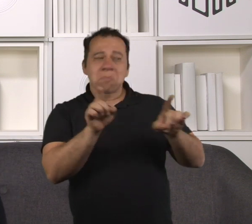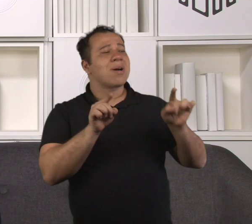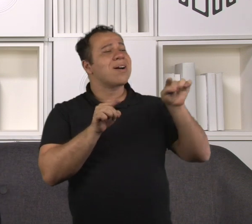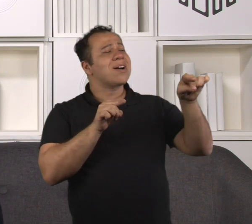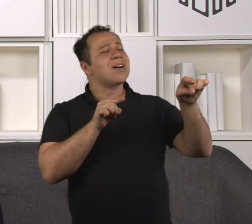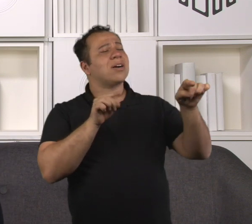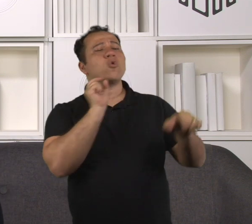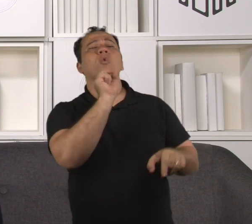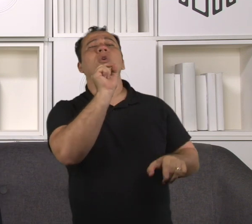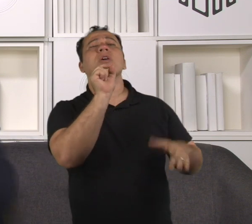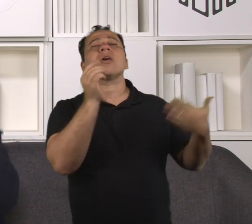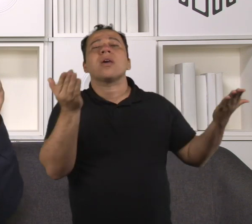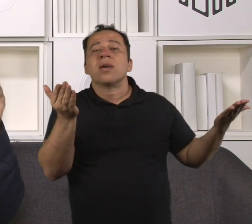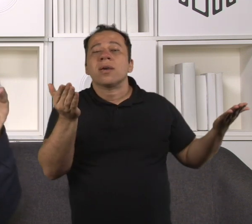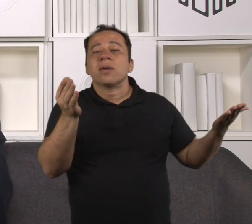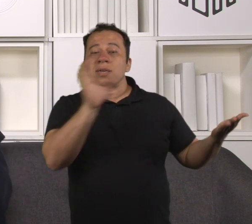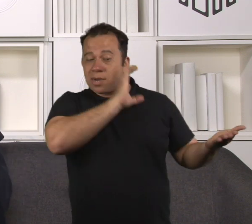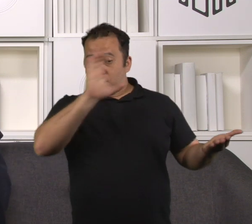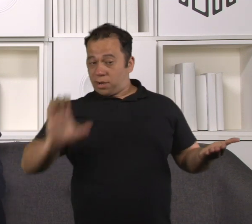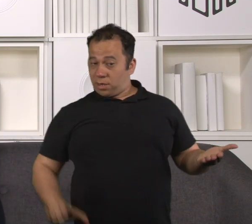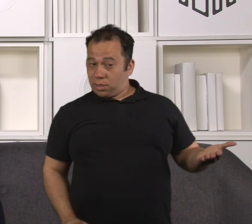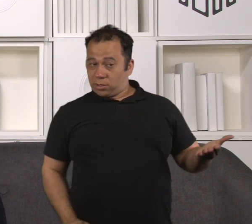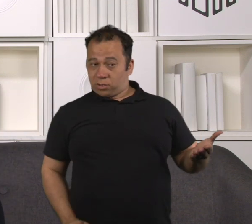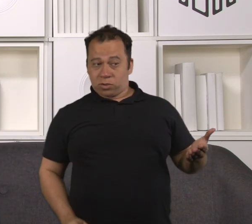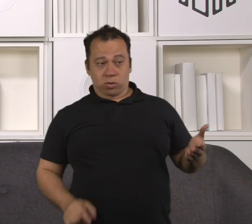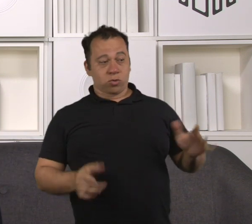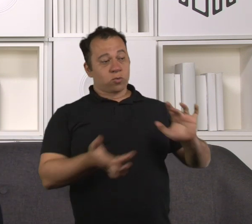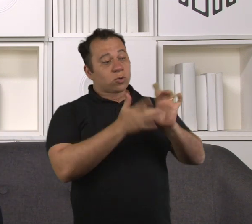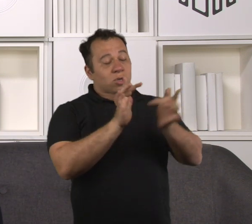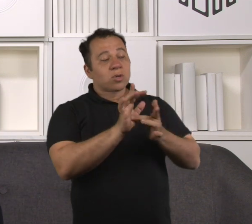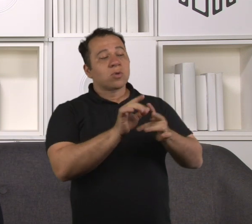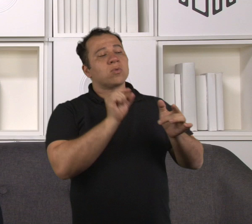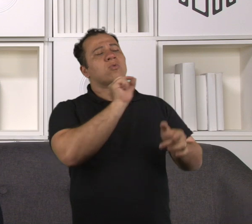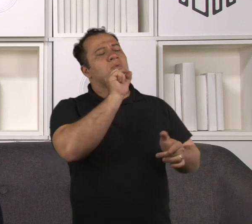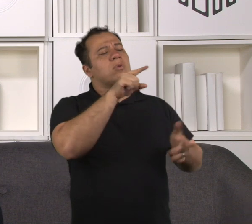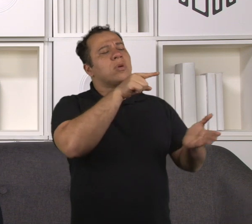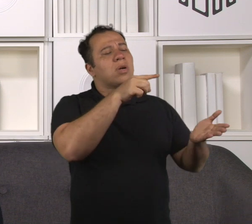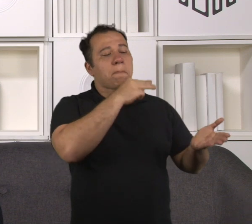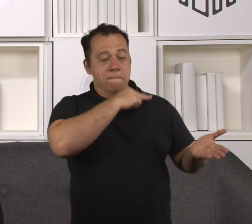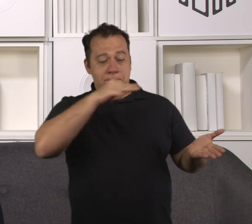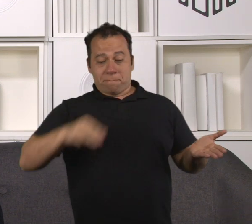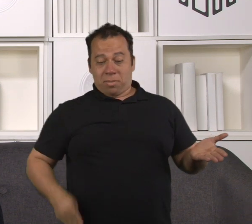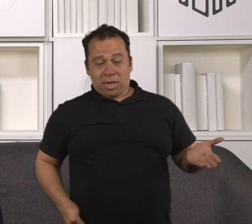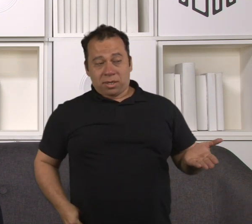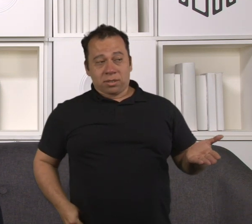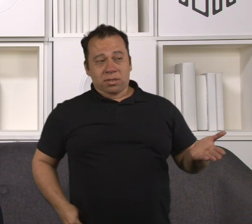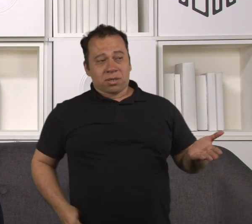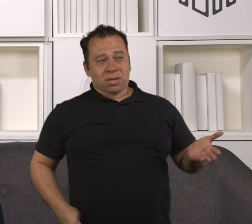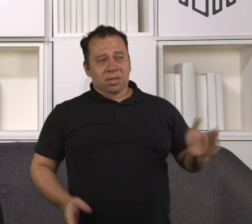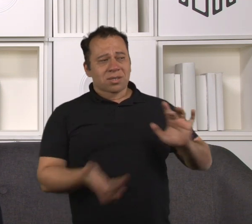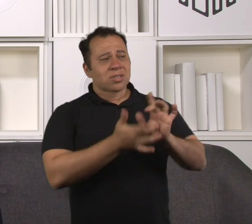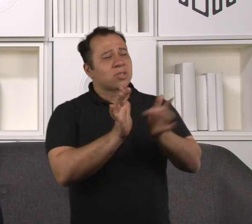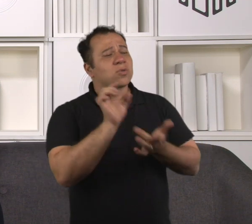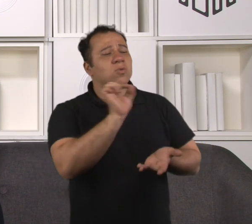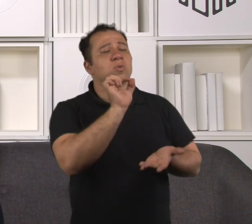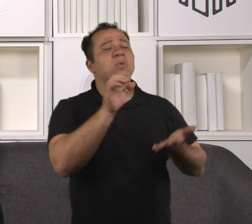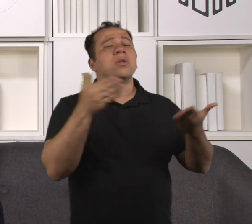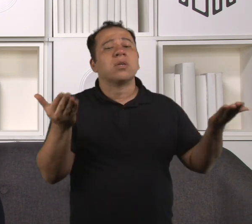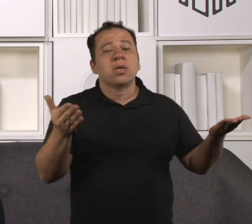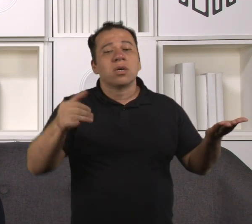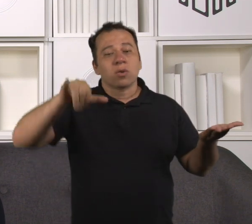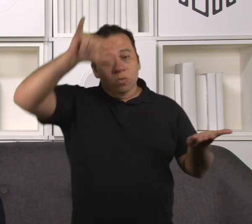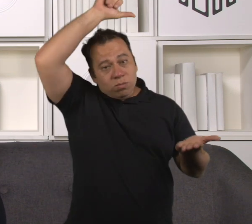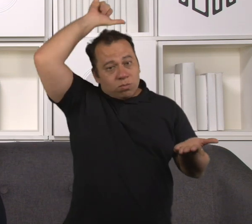o Cristo. Jesus, vírgula, o Messias. Então, Messias e Cristo é título. E o que quer dizer esse título?